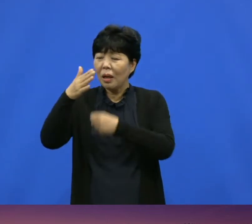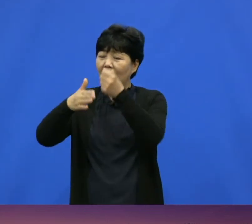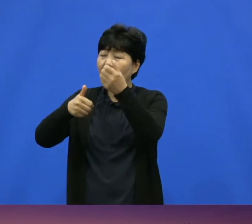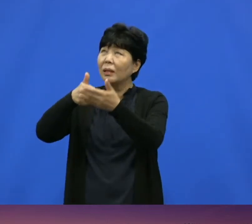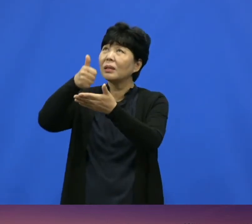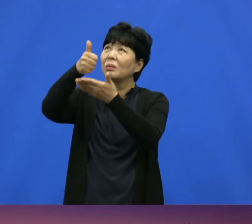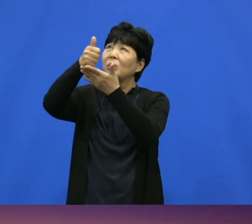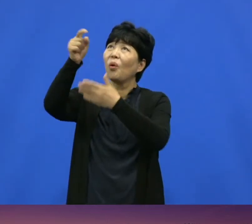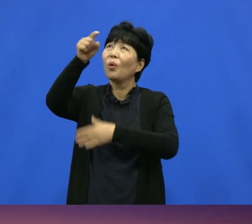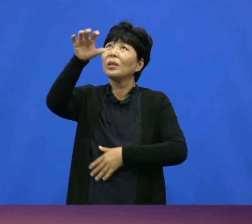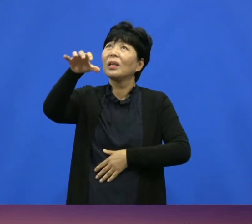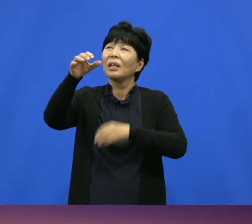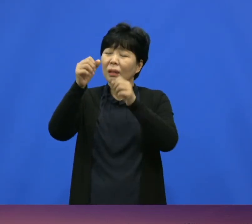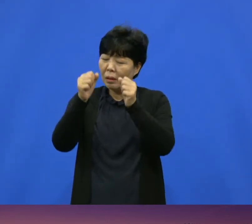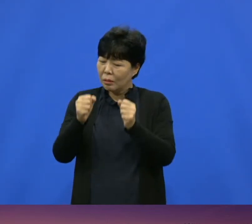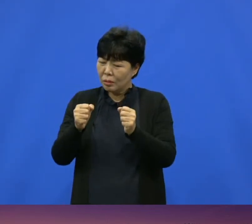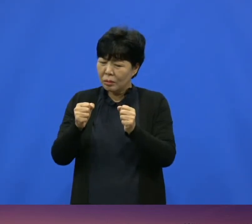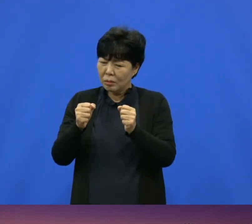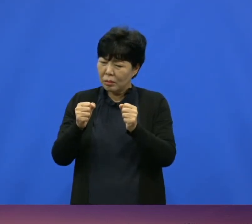계시는지.